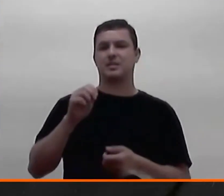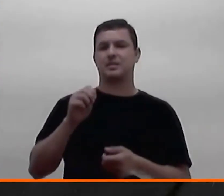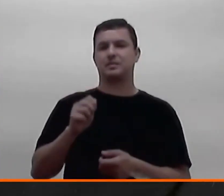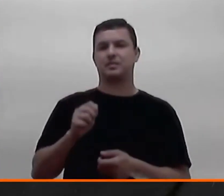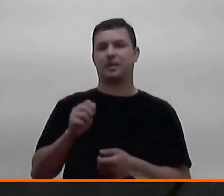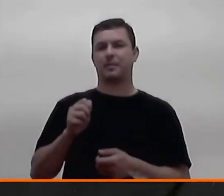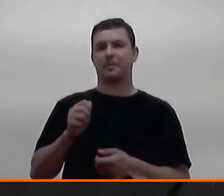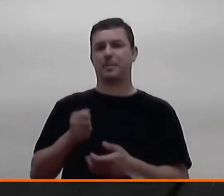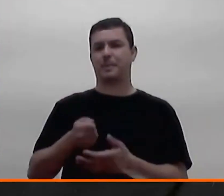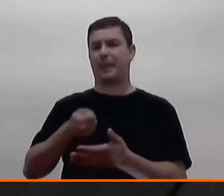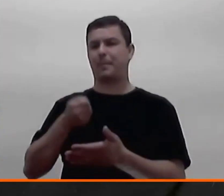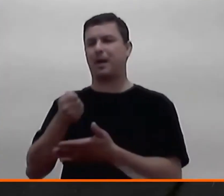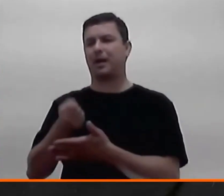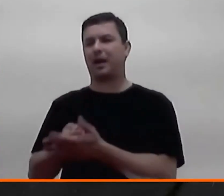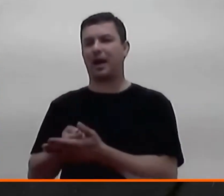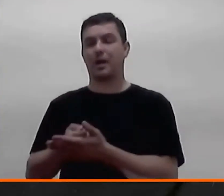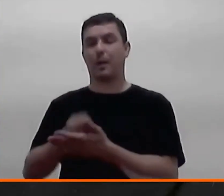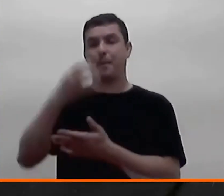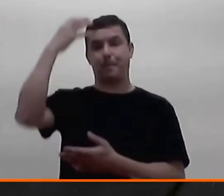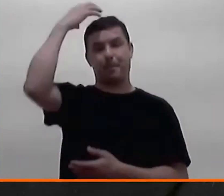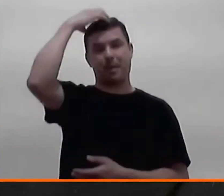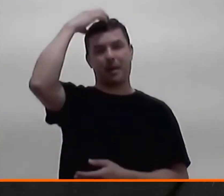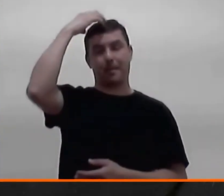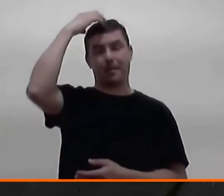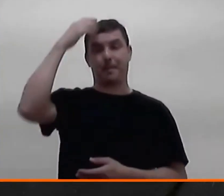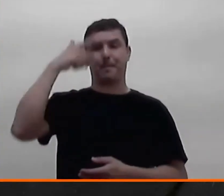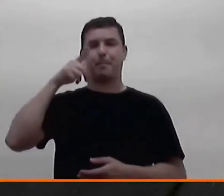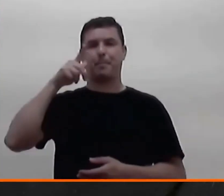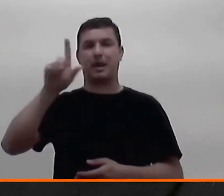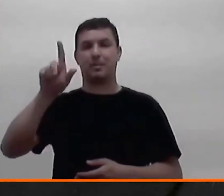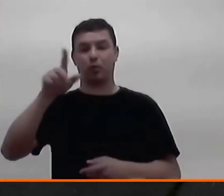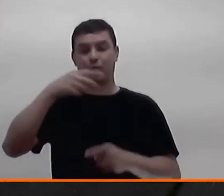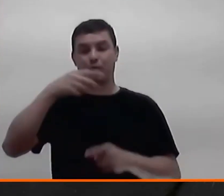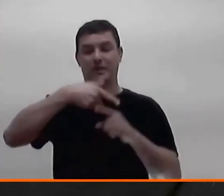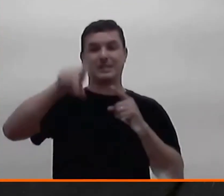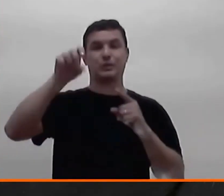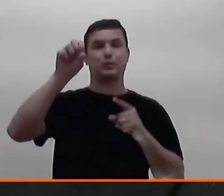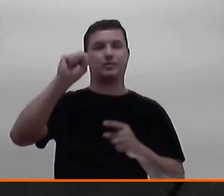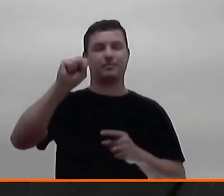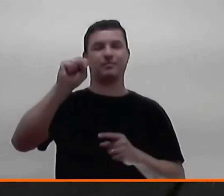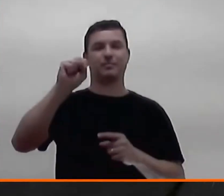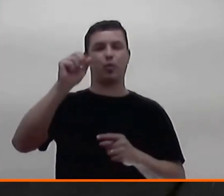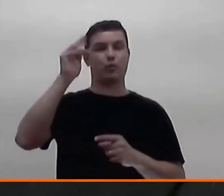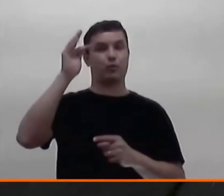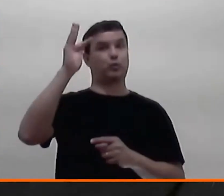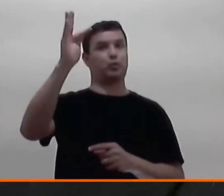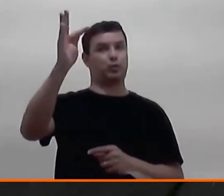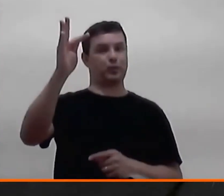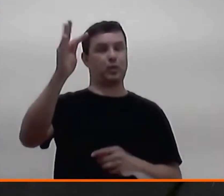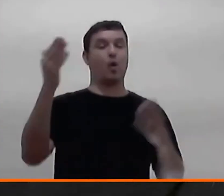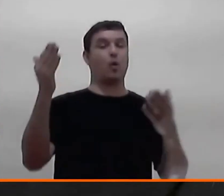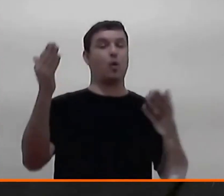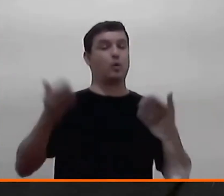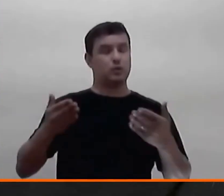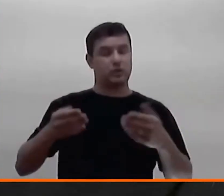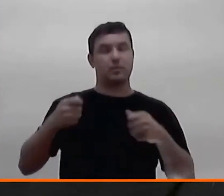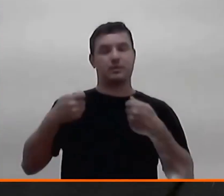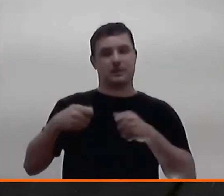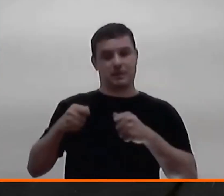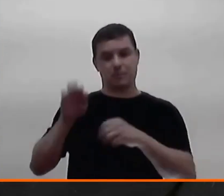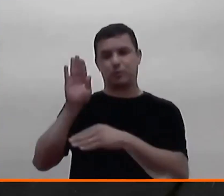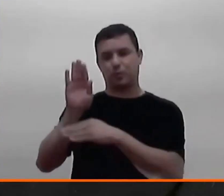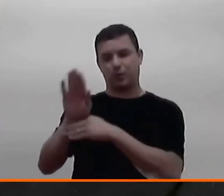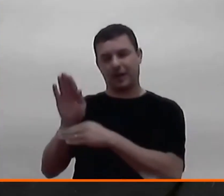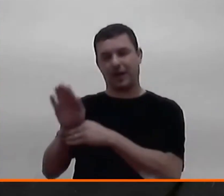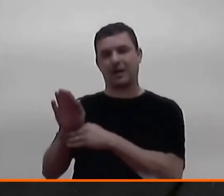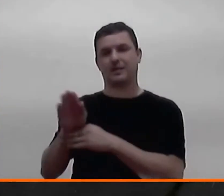dar galardão. Galardão do reino. Herdar o reino. Ó Senhor